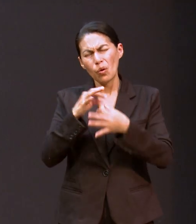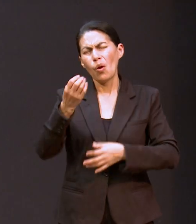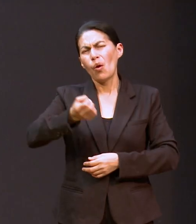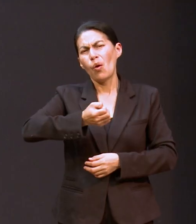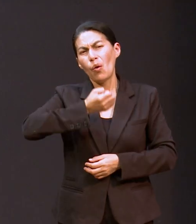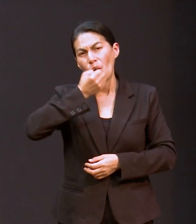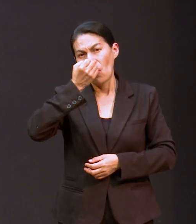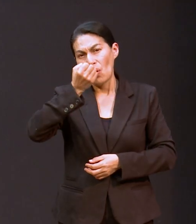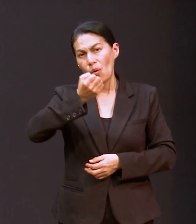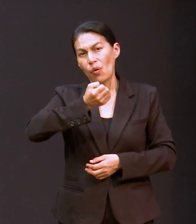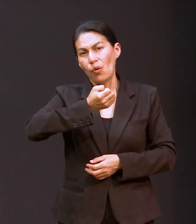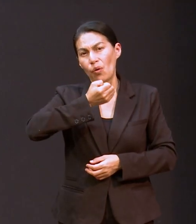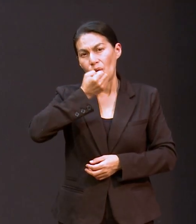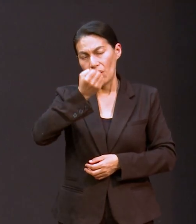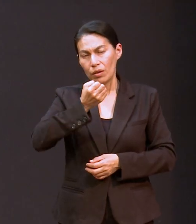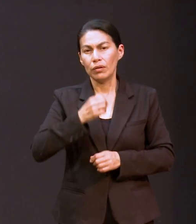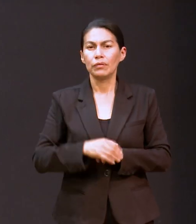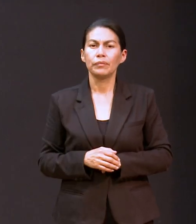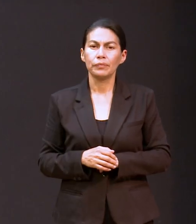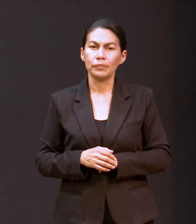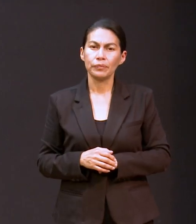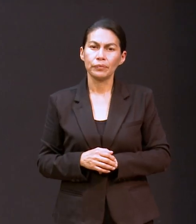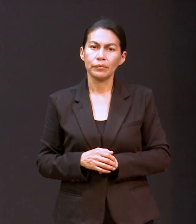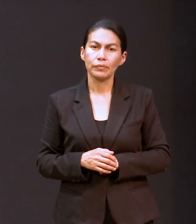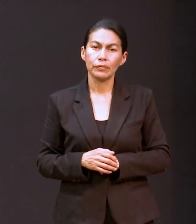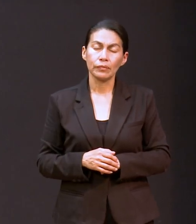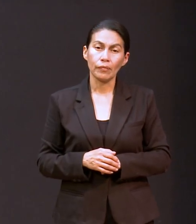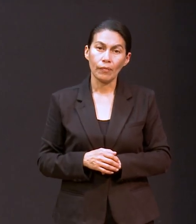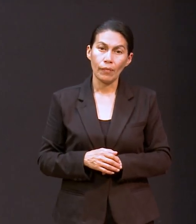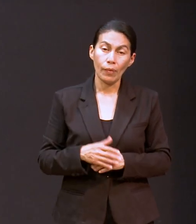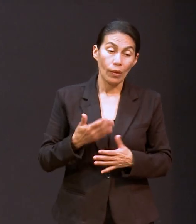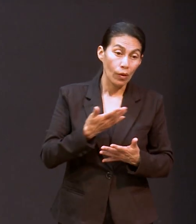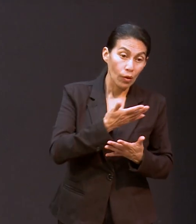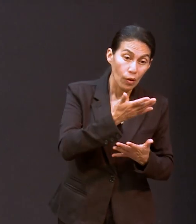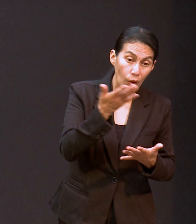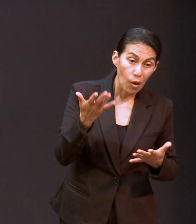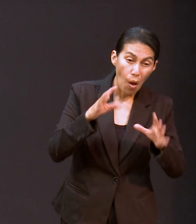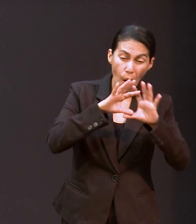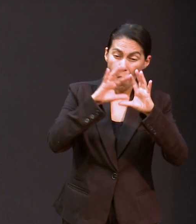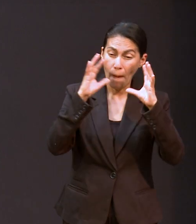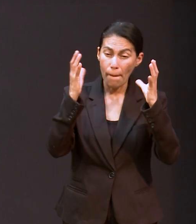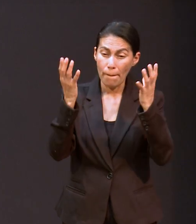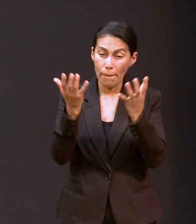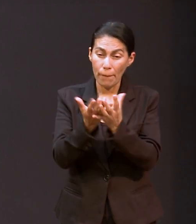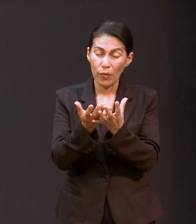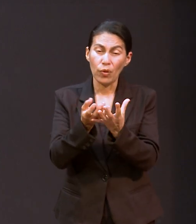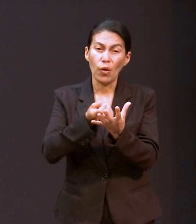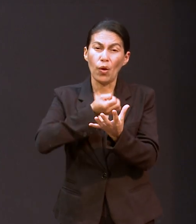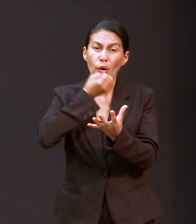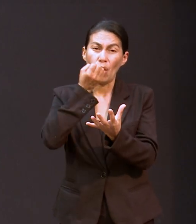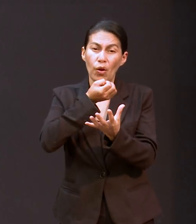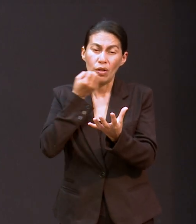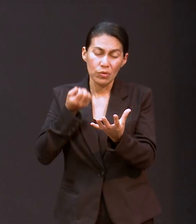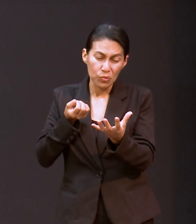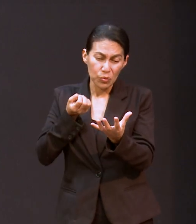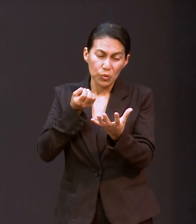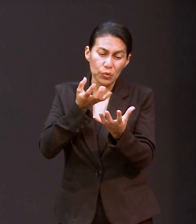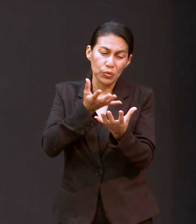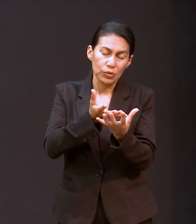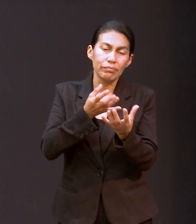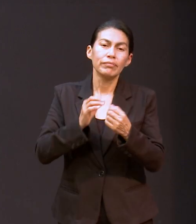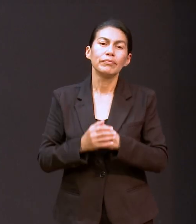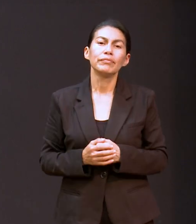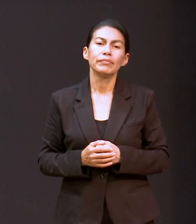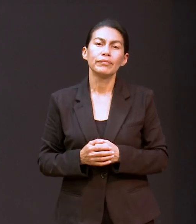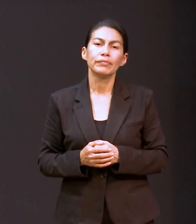que formemos grupos de oración por todos lados que inundemos al mundo de oraciones que